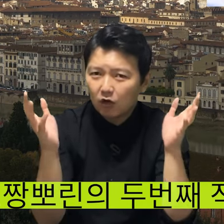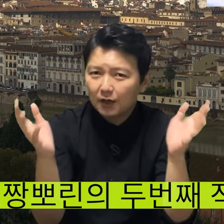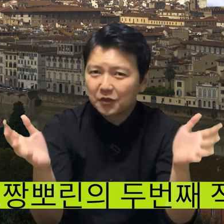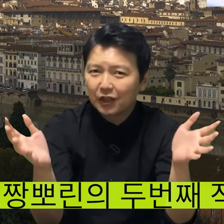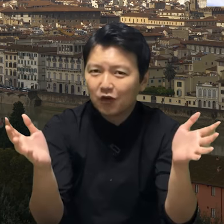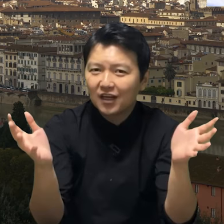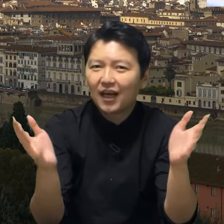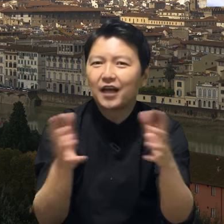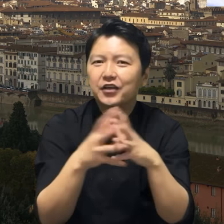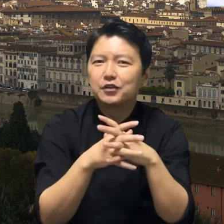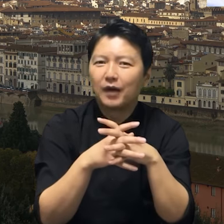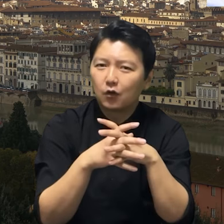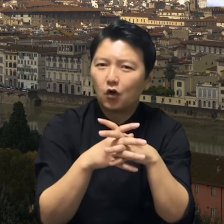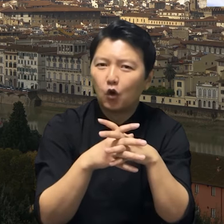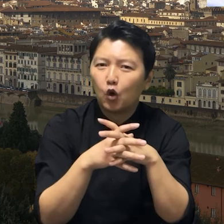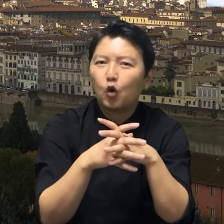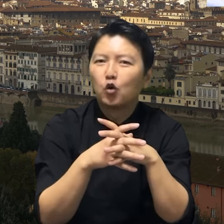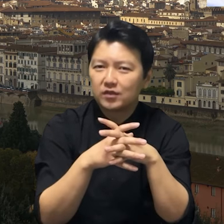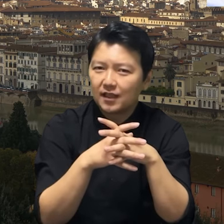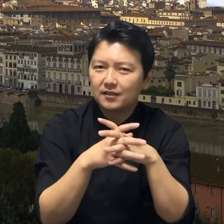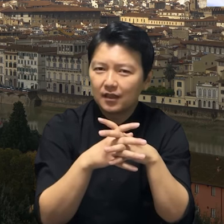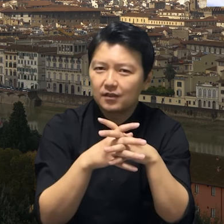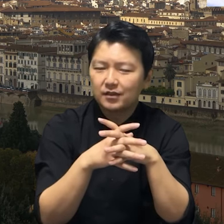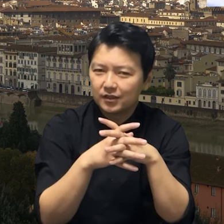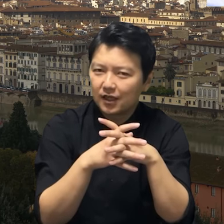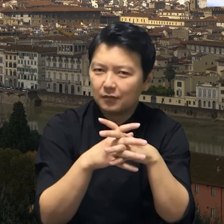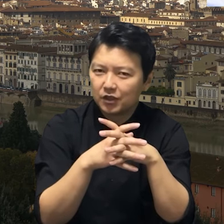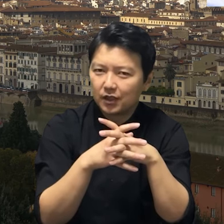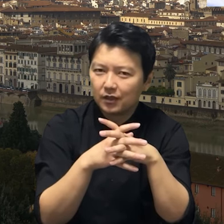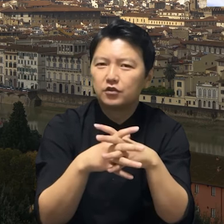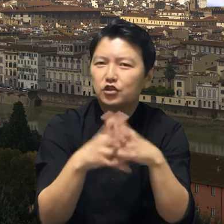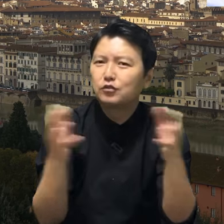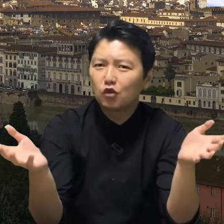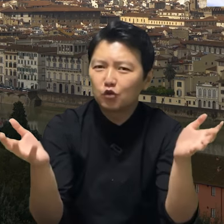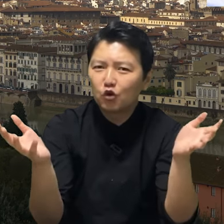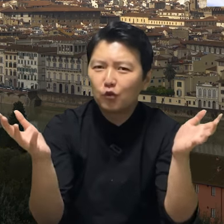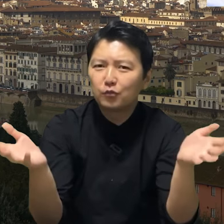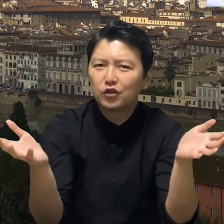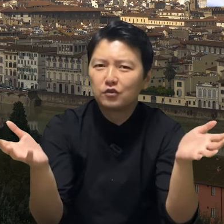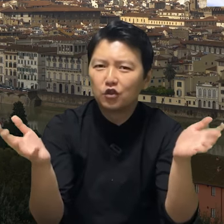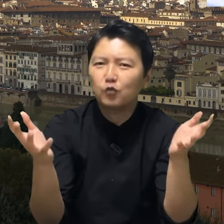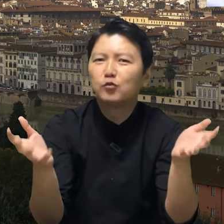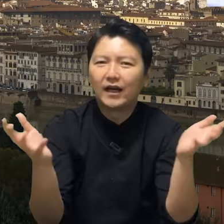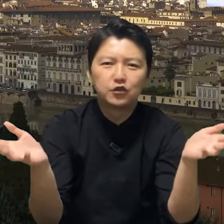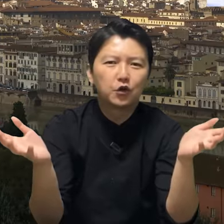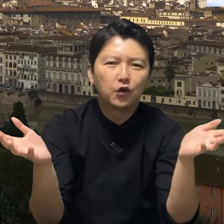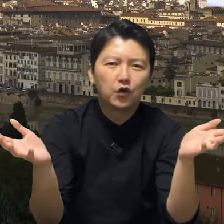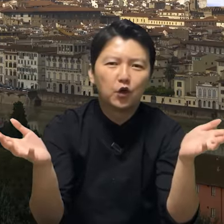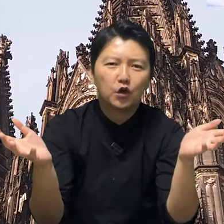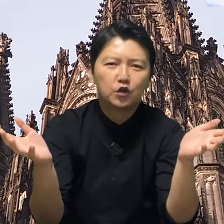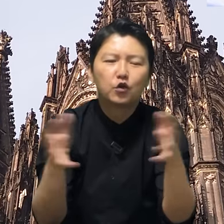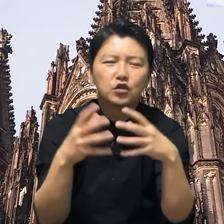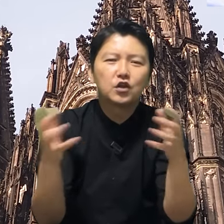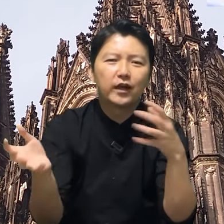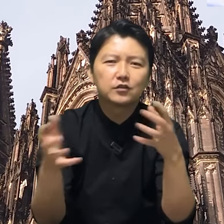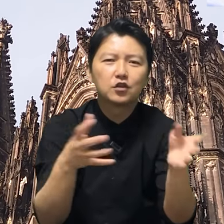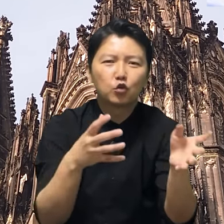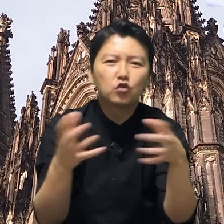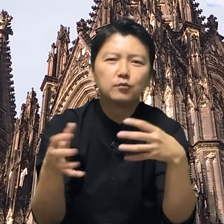함께 나와 가게를 맡고 옷 장사를 시작합니다. 지금으로 놓고 보면 너무 많죠. 그리고 그걸 해서 돈을 많이